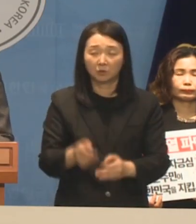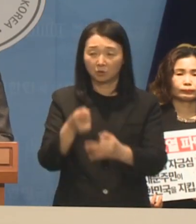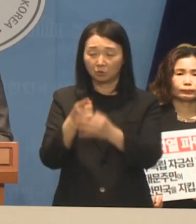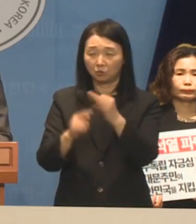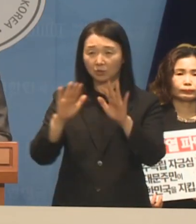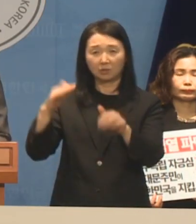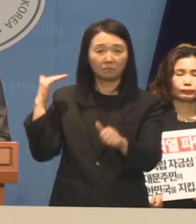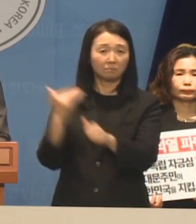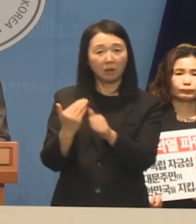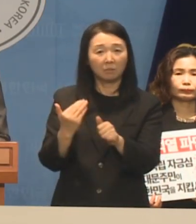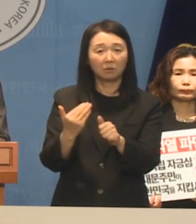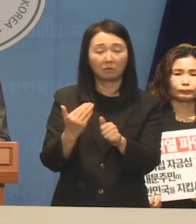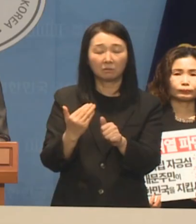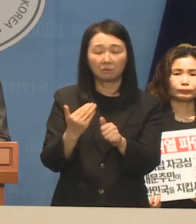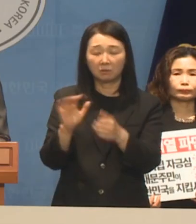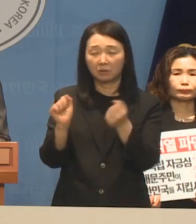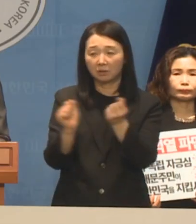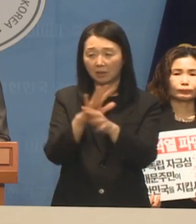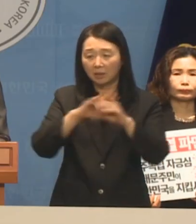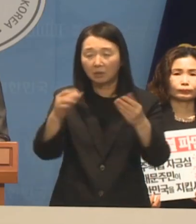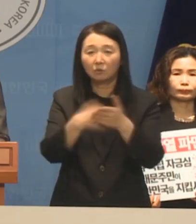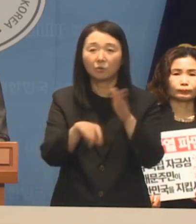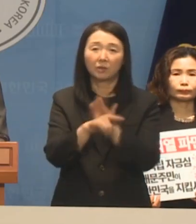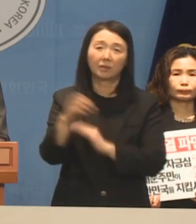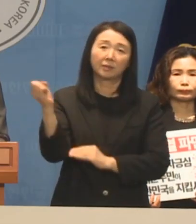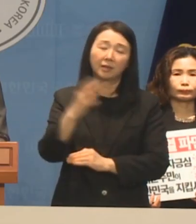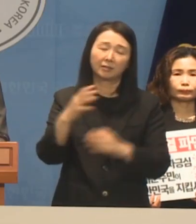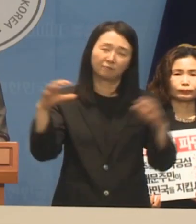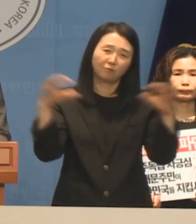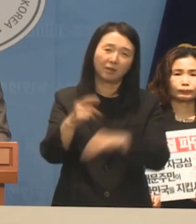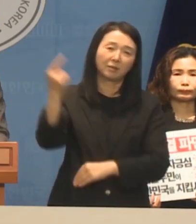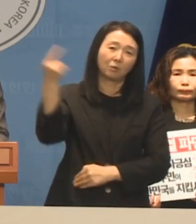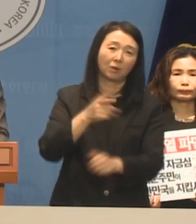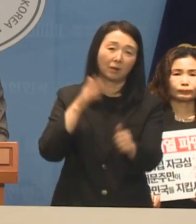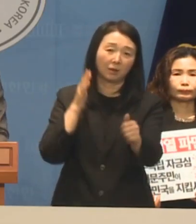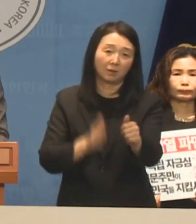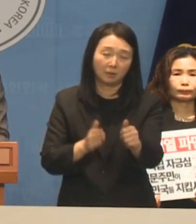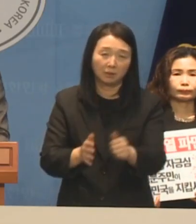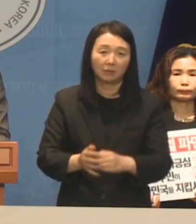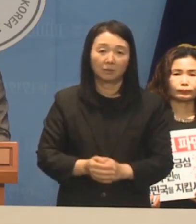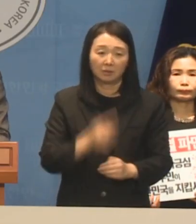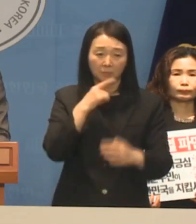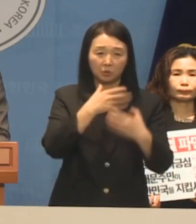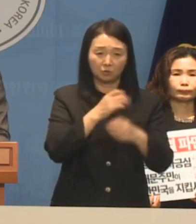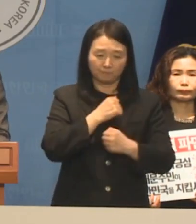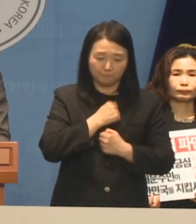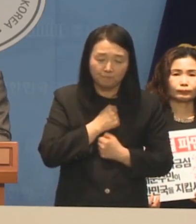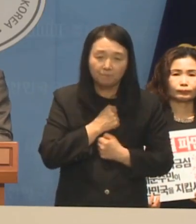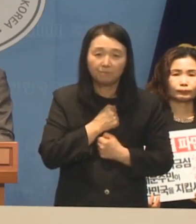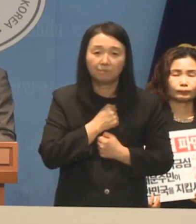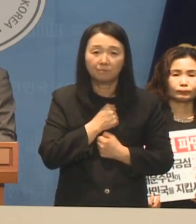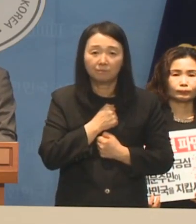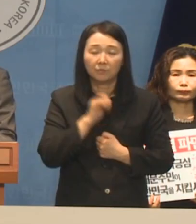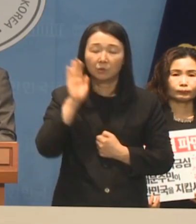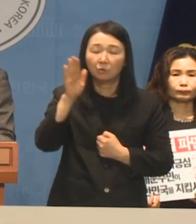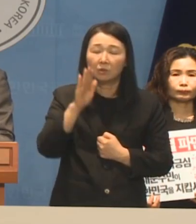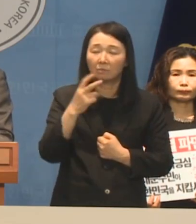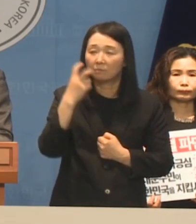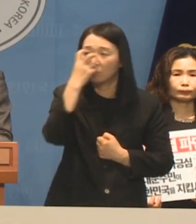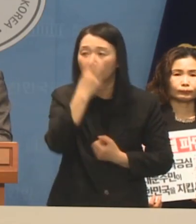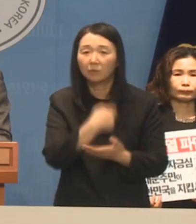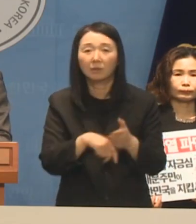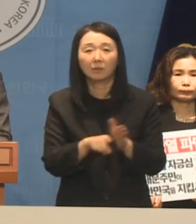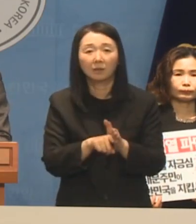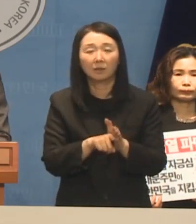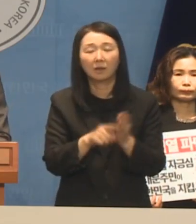즉각 파면과 내란 청산을 위해 다시 광장에 모여주십시오. 민주주의를 지키며 우리의 미래를 보호하기